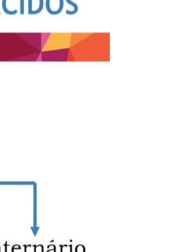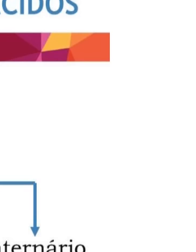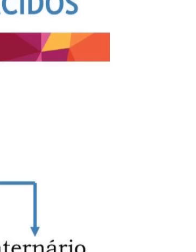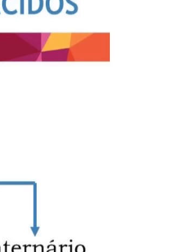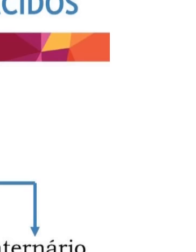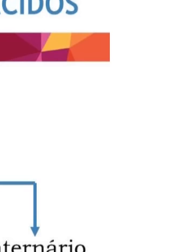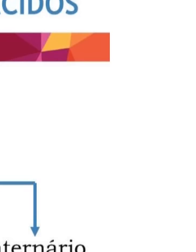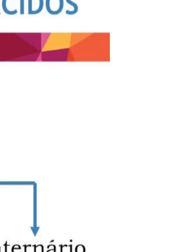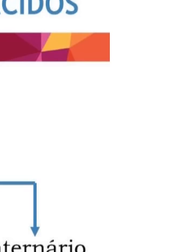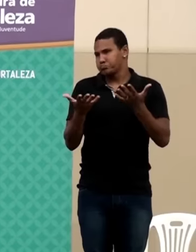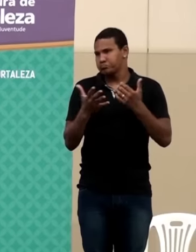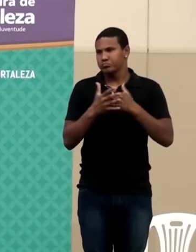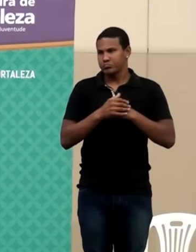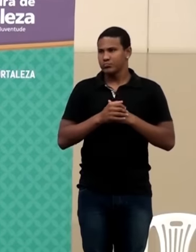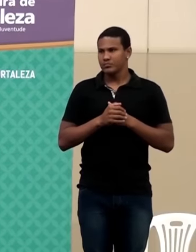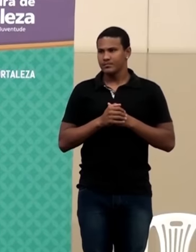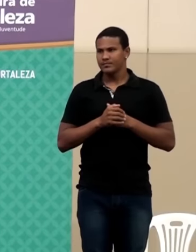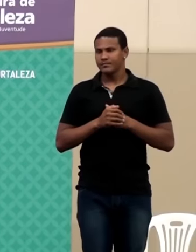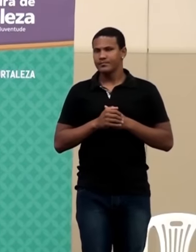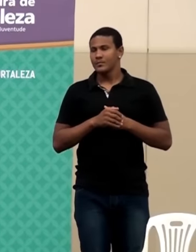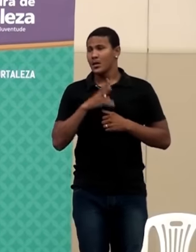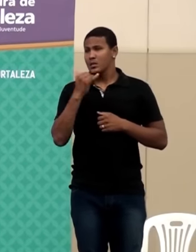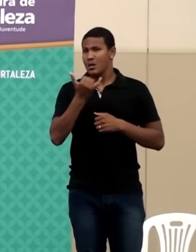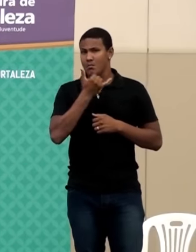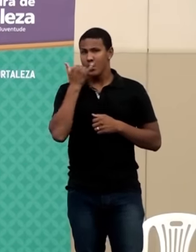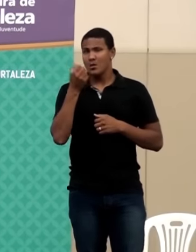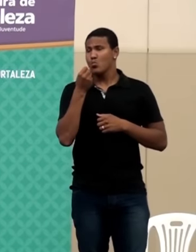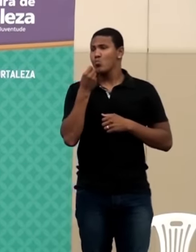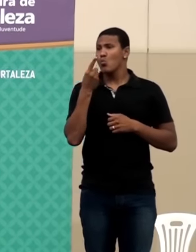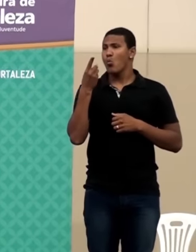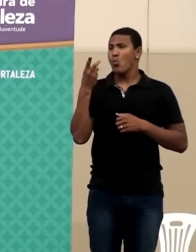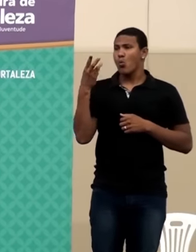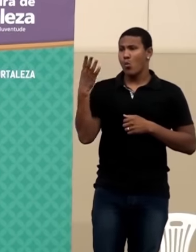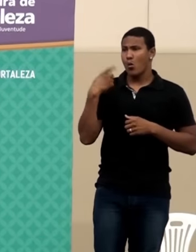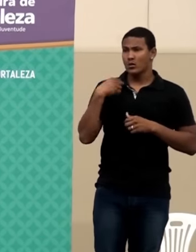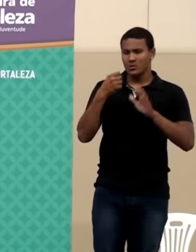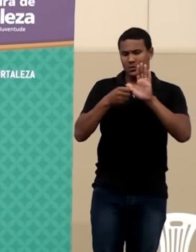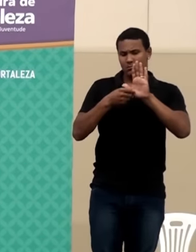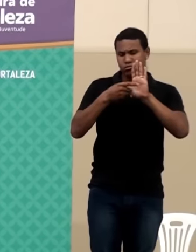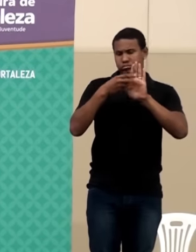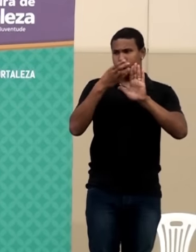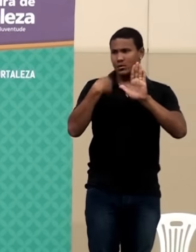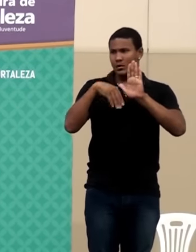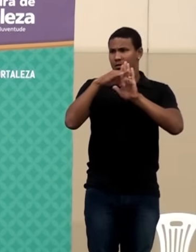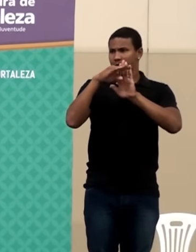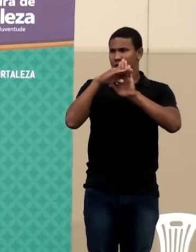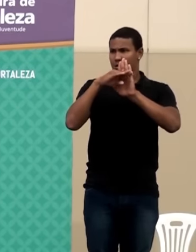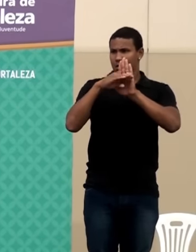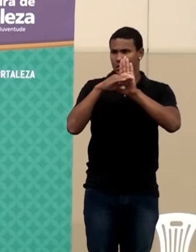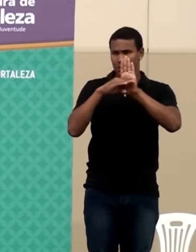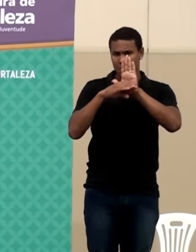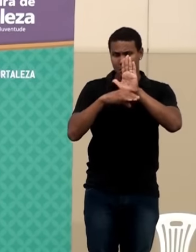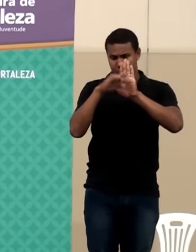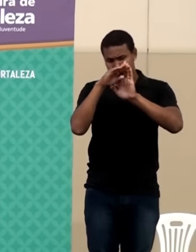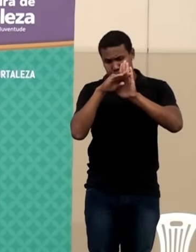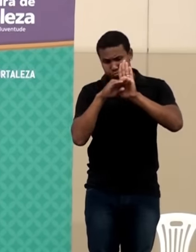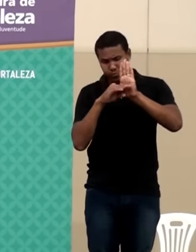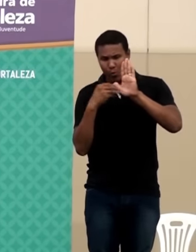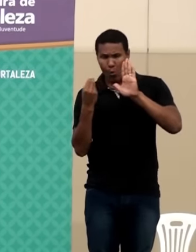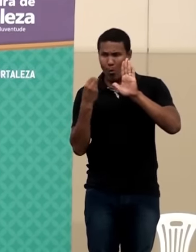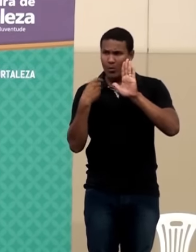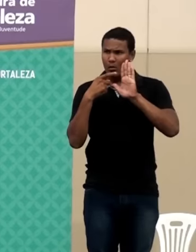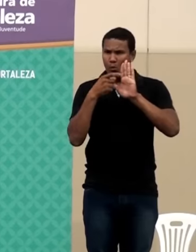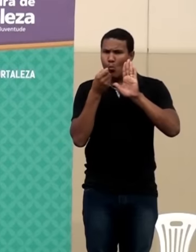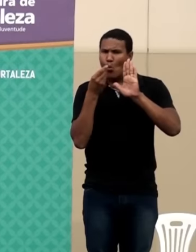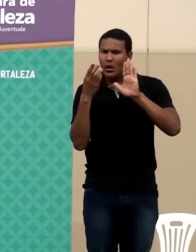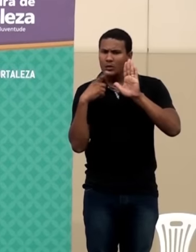critério acho que é tranquilo também, né? É só a gente ver quantos elementos estão na composição do ácido e daí classificar como binário,